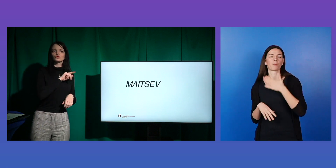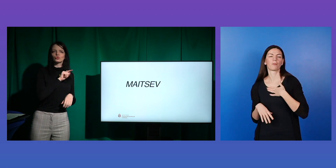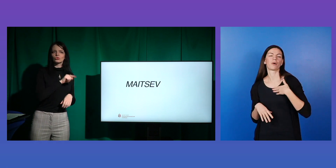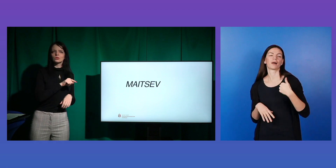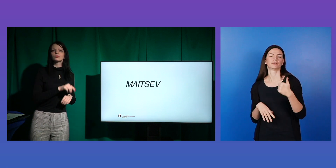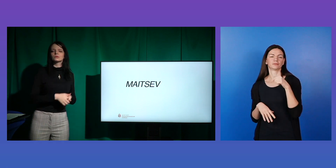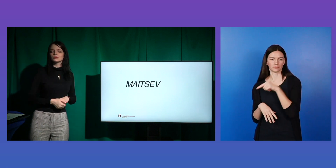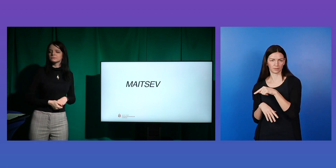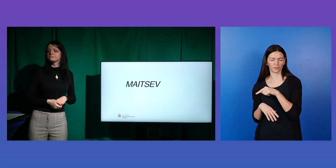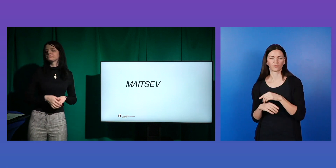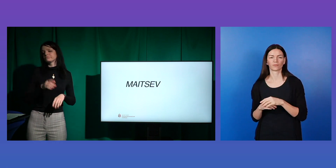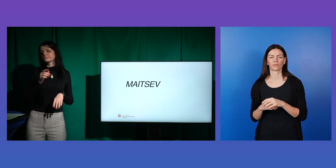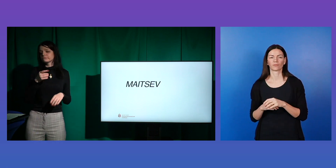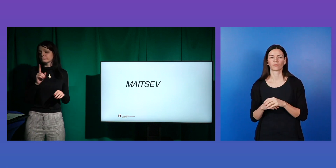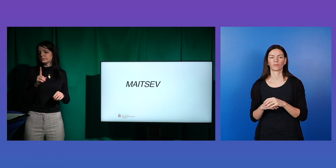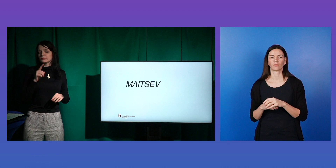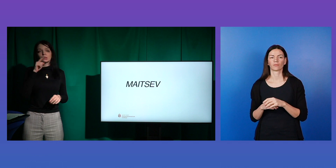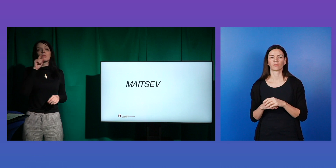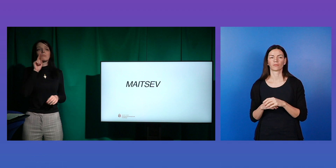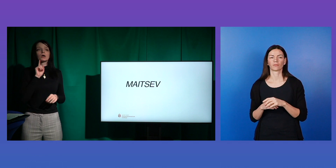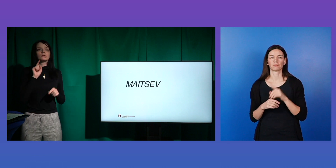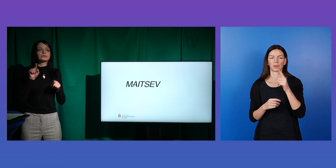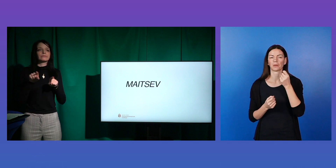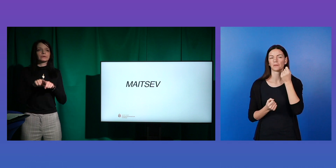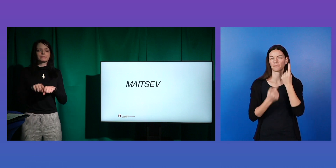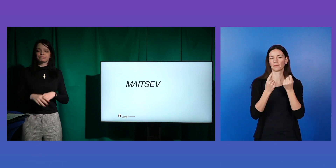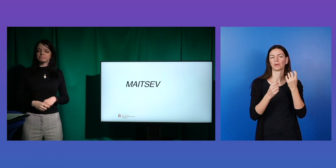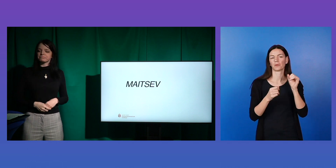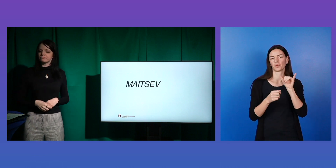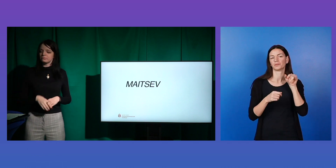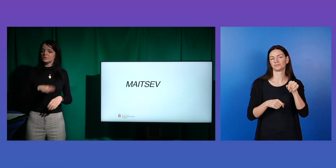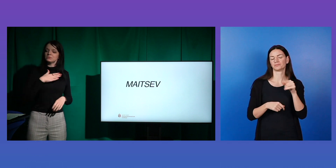Rohkem esimest viipemärki, vähem teist.